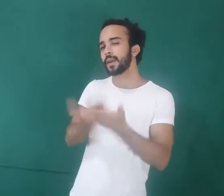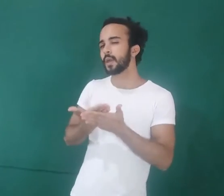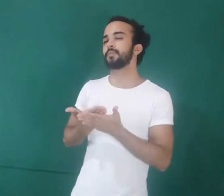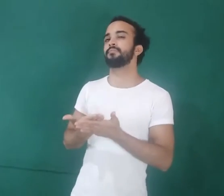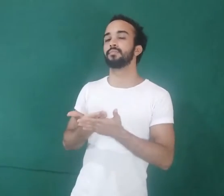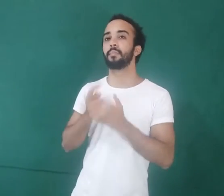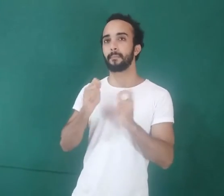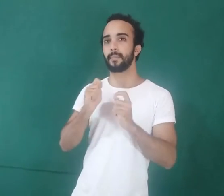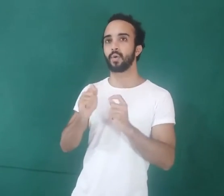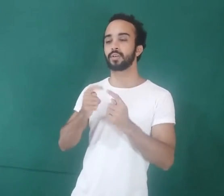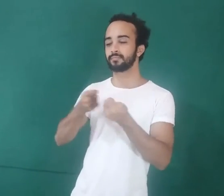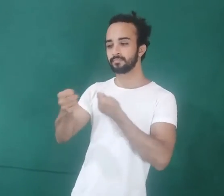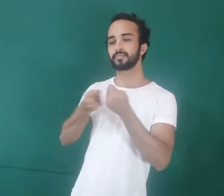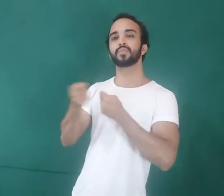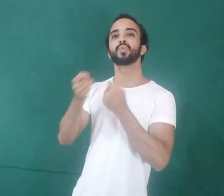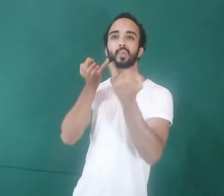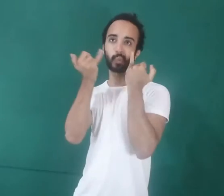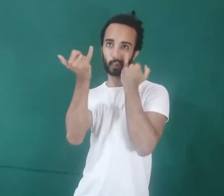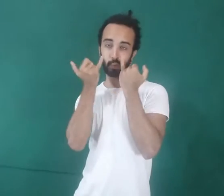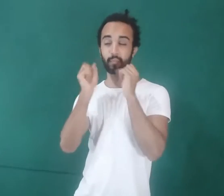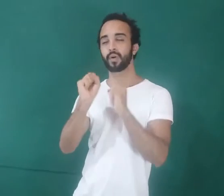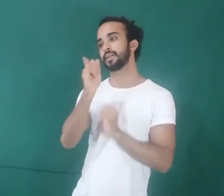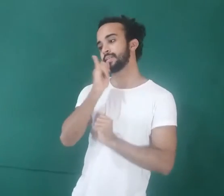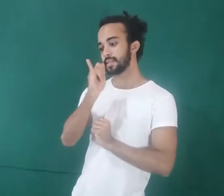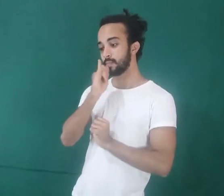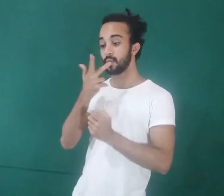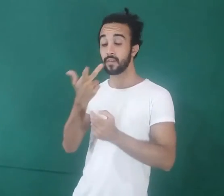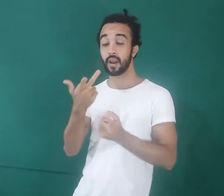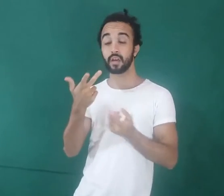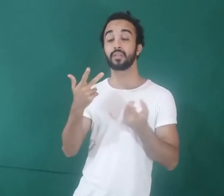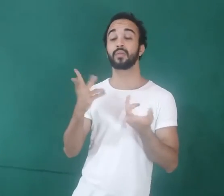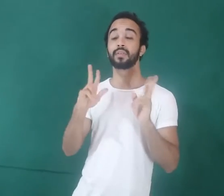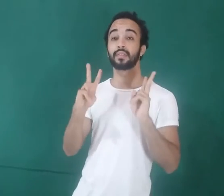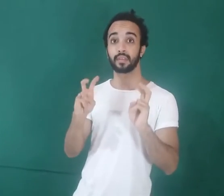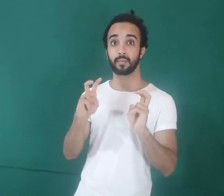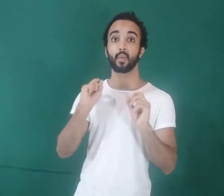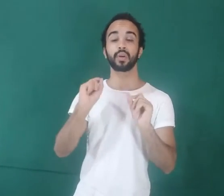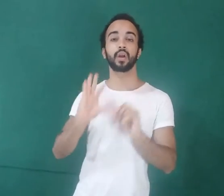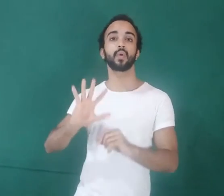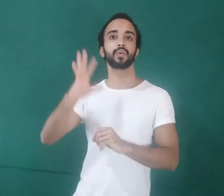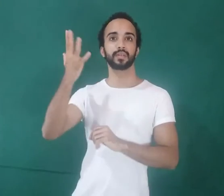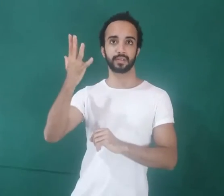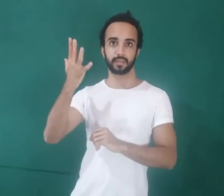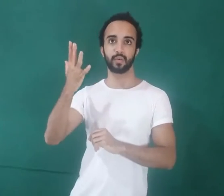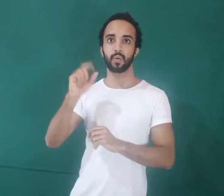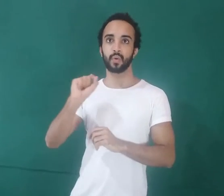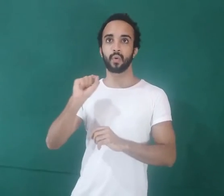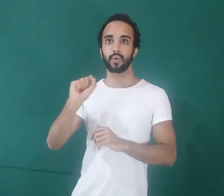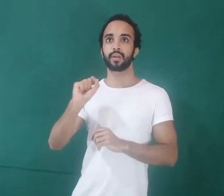códigos, que você pode trazer, por exemplo, falando sobre o que aconteceu com o entretenimento, logo pós-pandemia. Gente, um